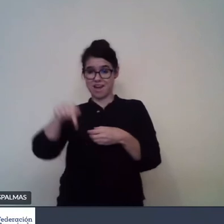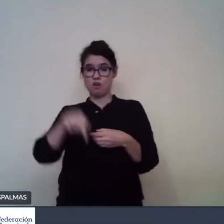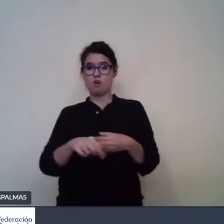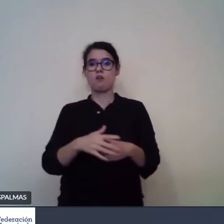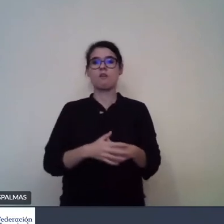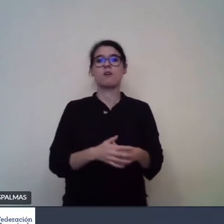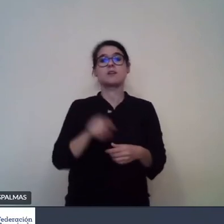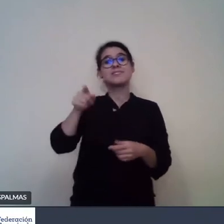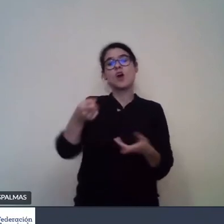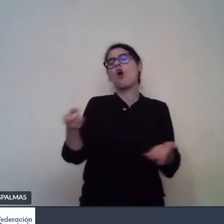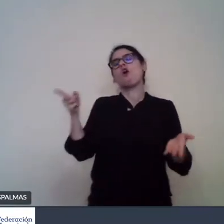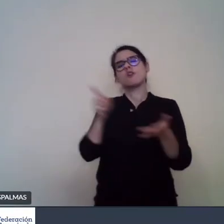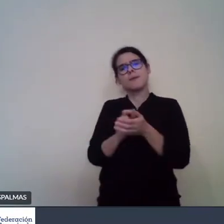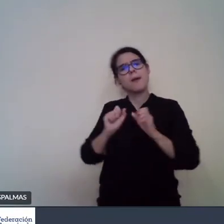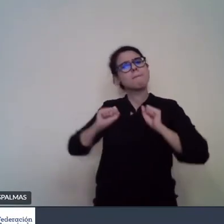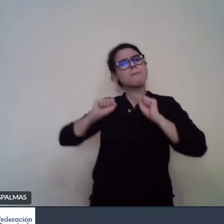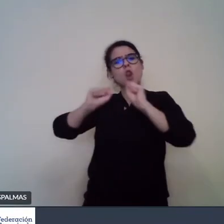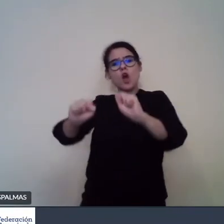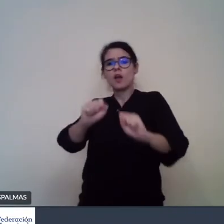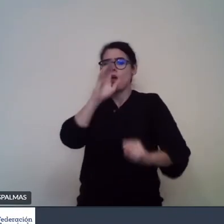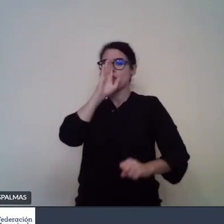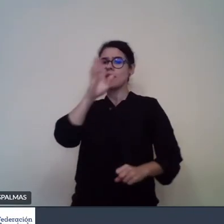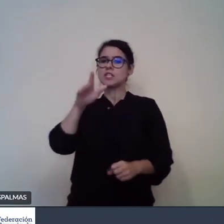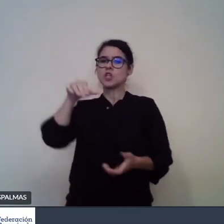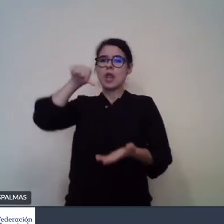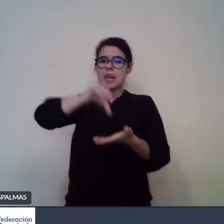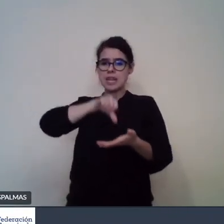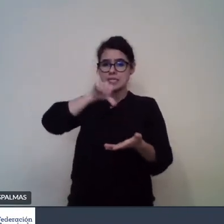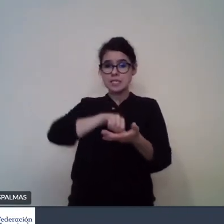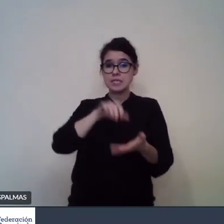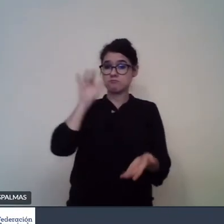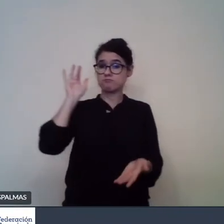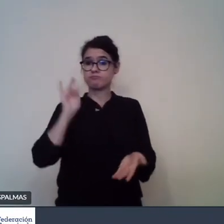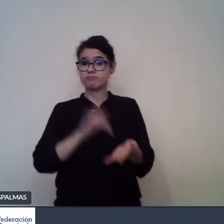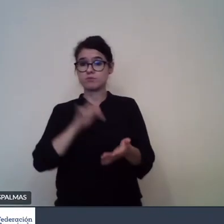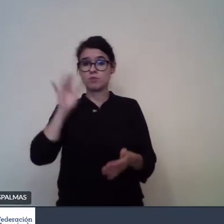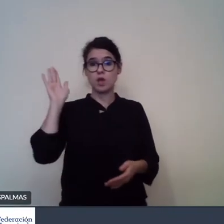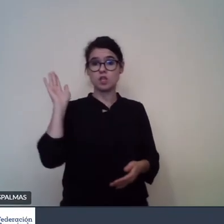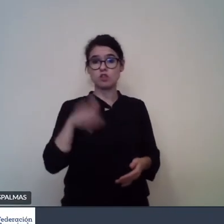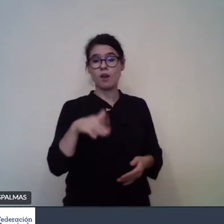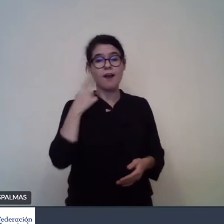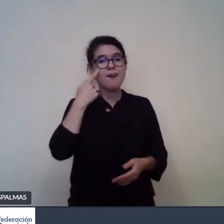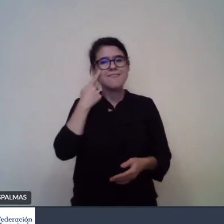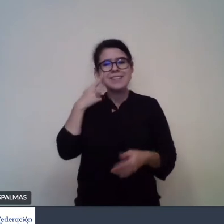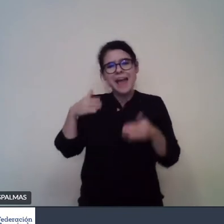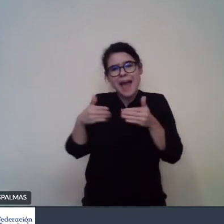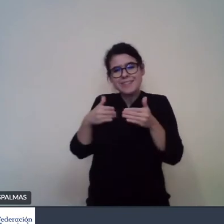De nuevo bloqueo directo central. Toca. Fijaros en el jugador de la esquina.